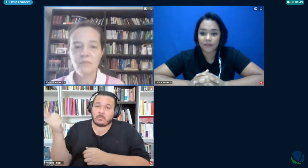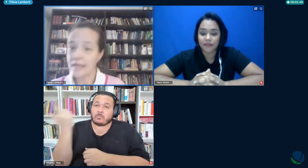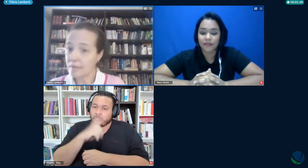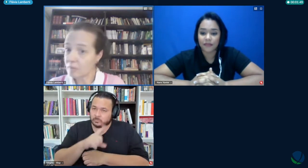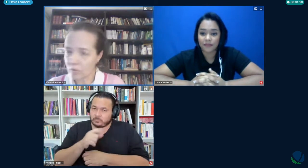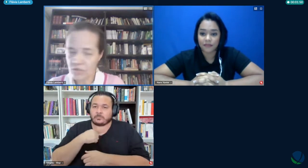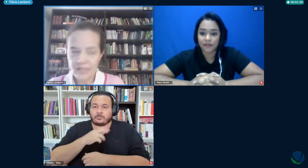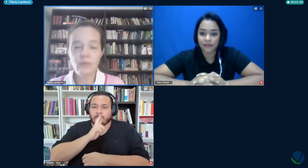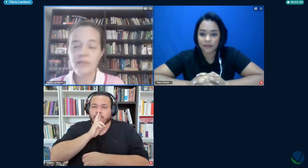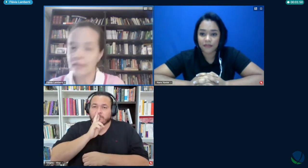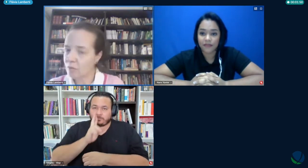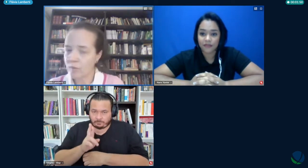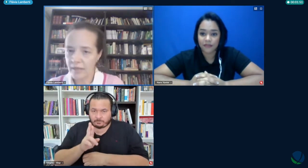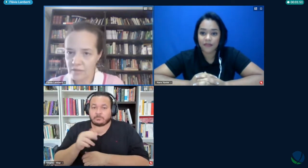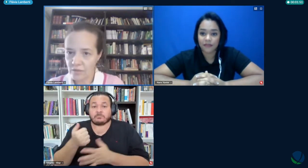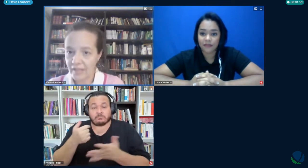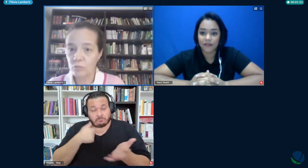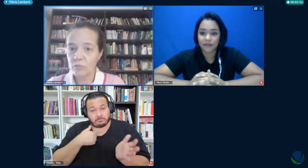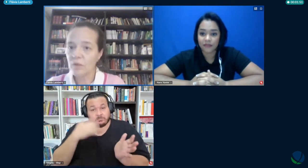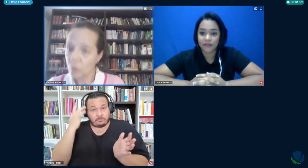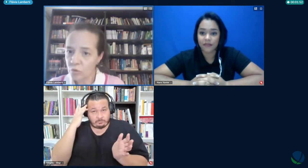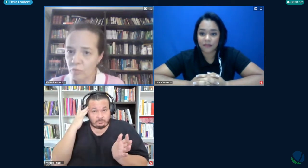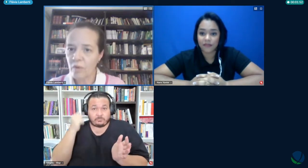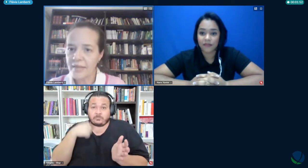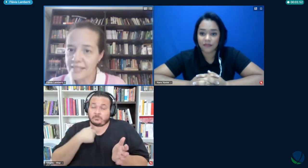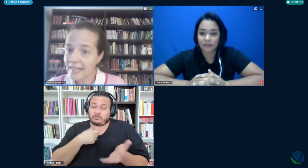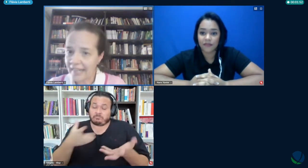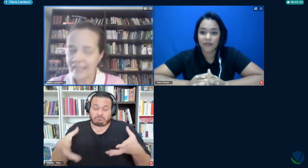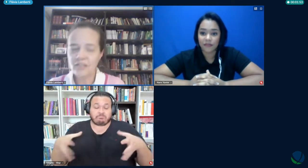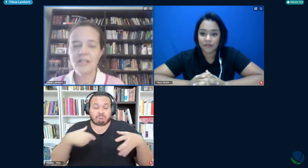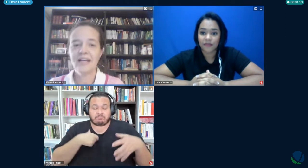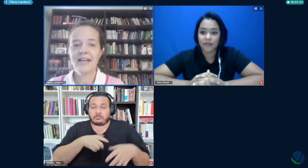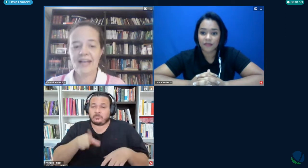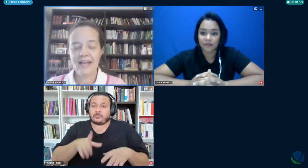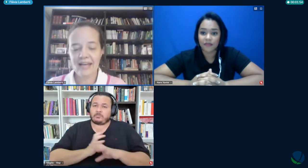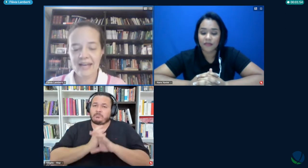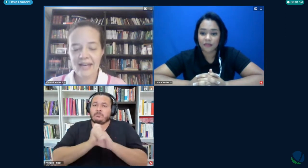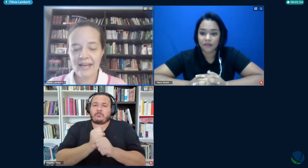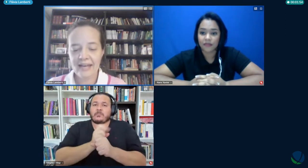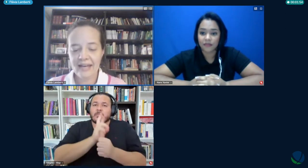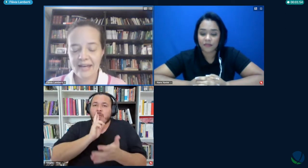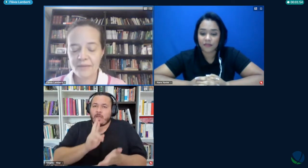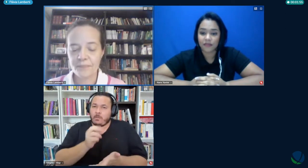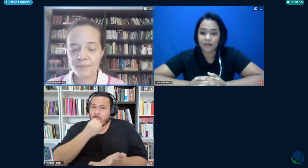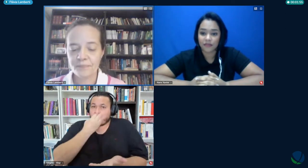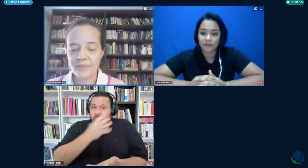né? Considero que é um resultado muito bom, excelente.